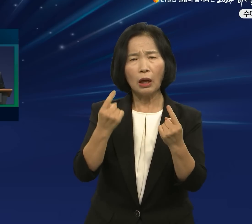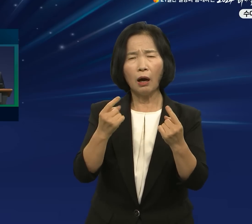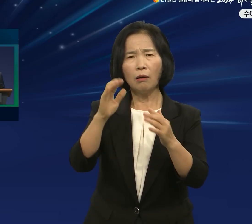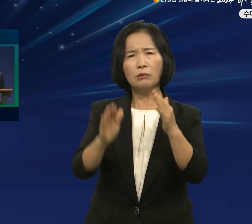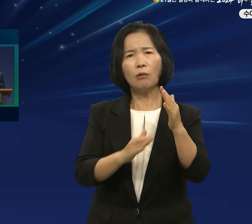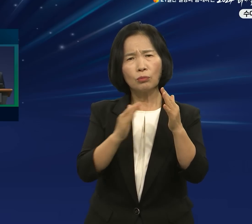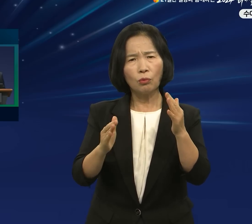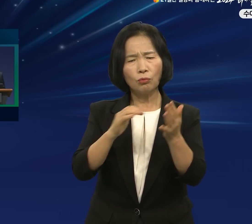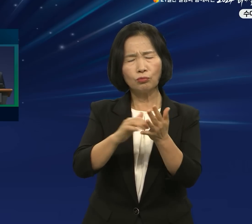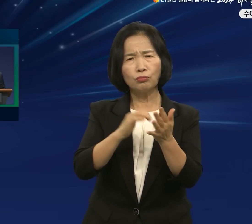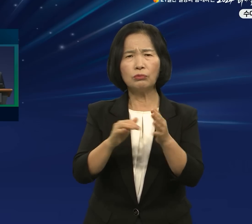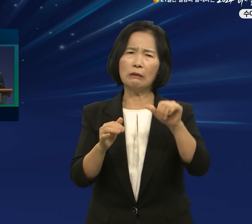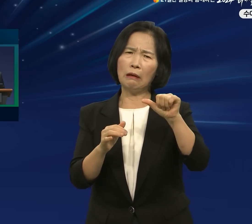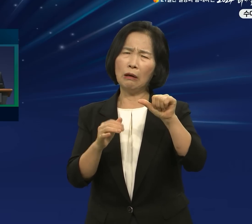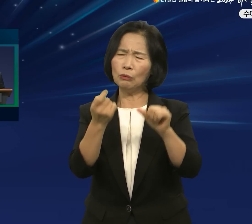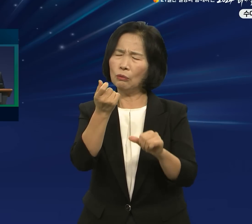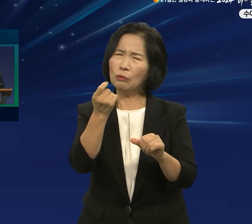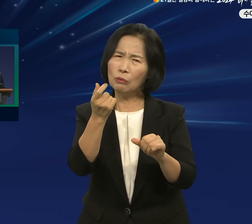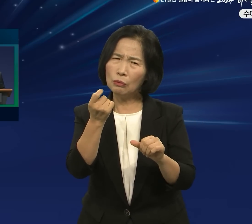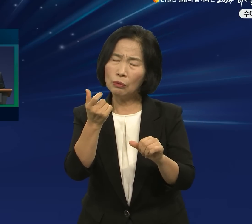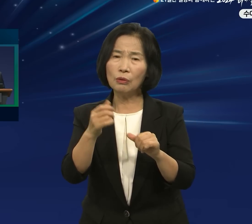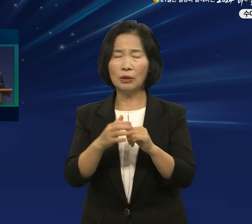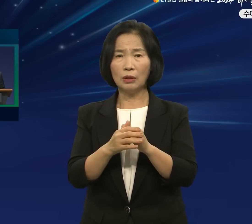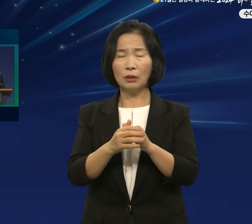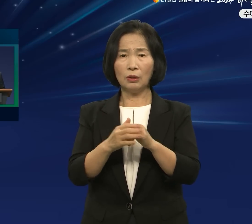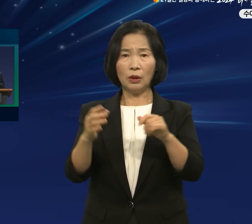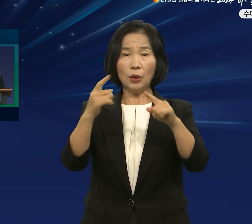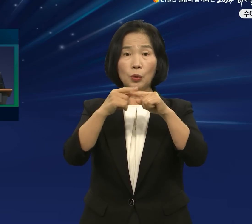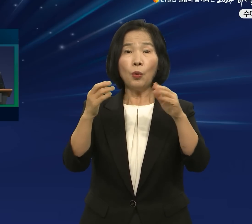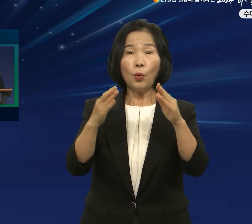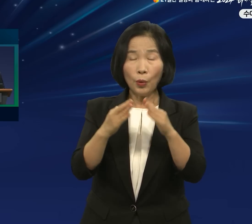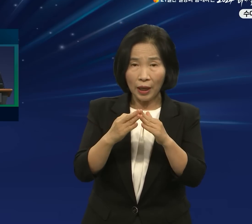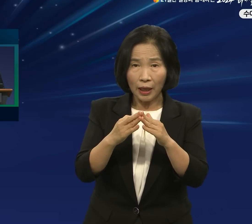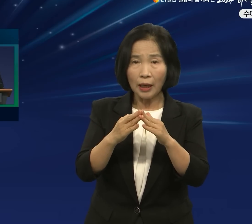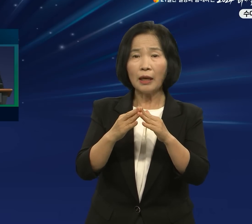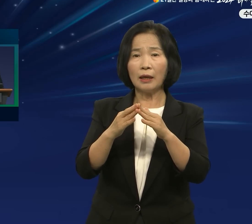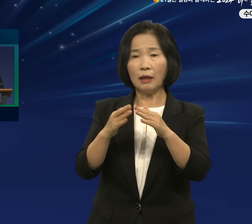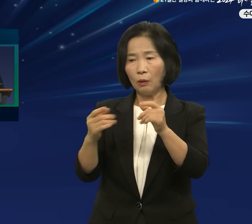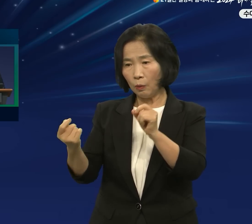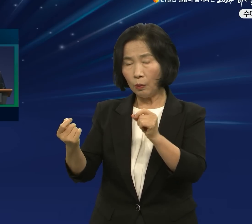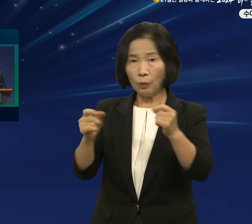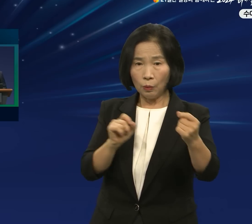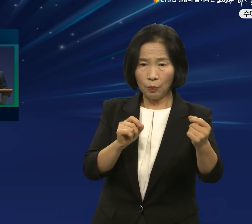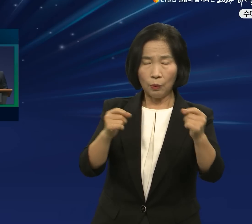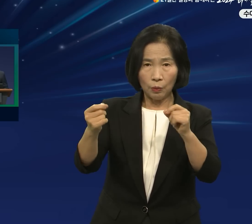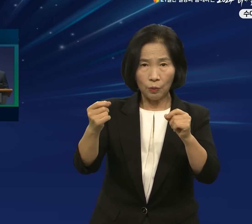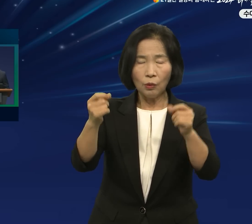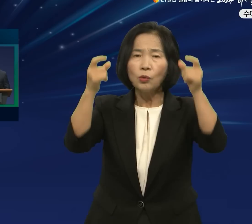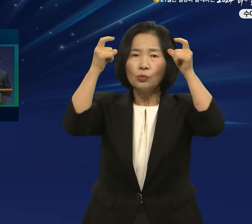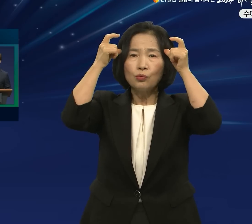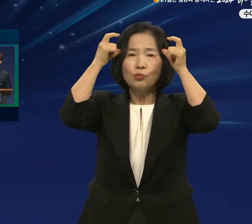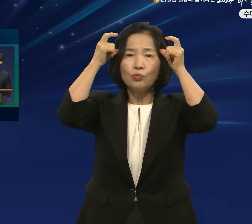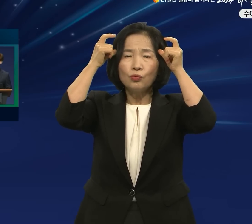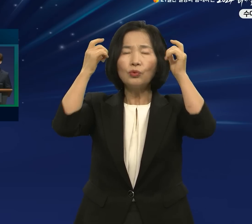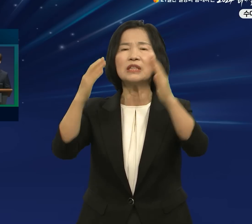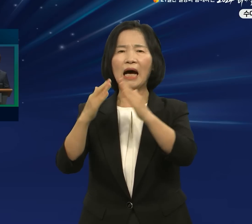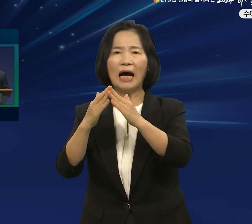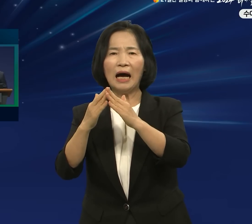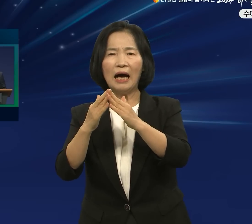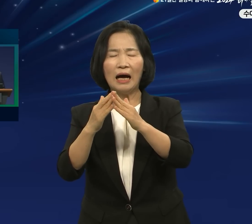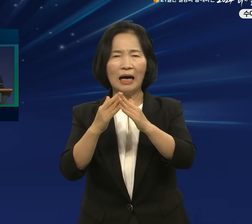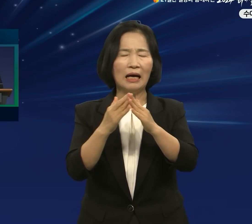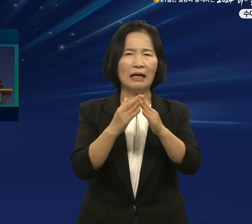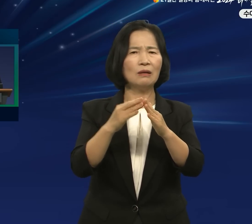교회를 올라가는 바로 1m, 2m 측근에 우사가 있었습니다. 우사에 한 10마리 정도